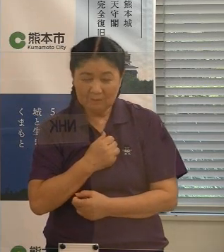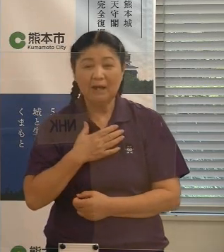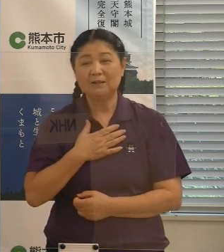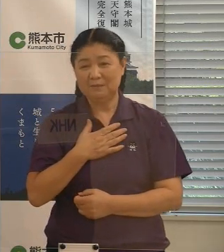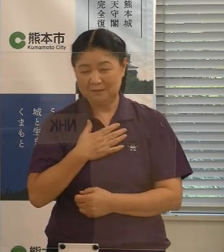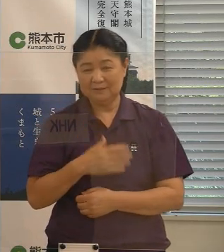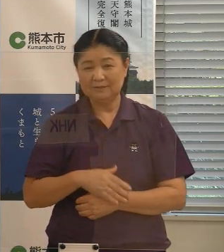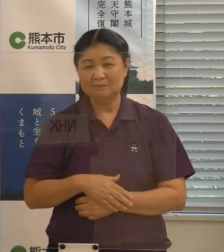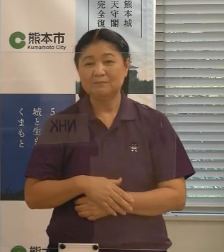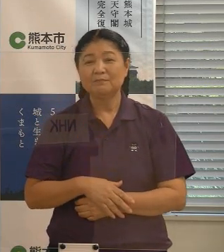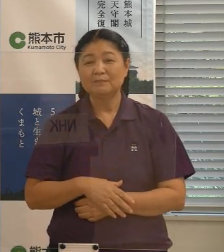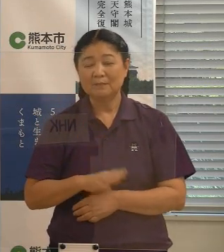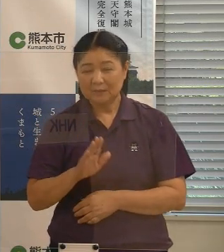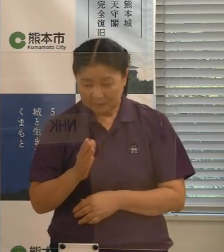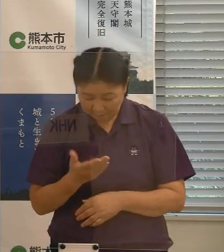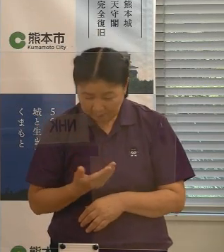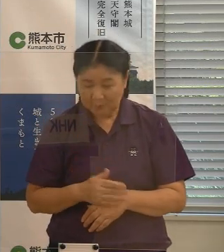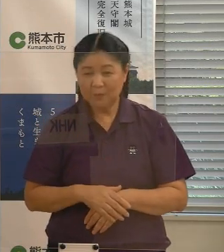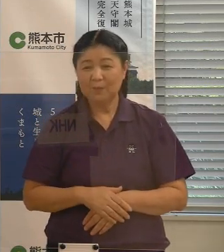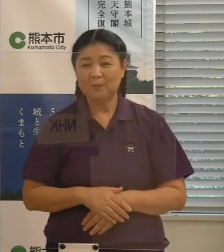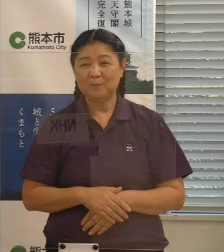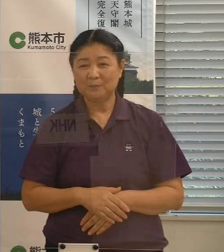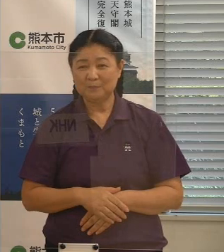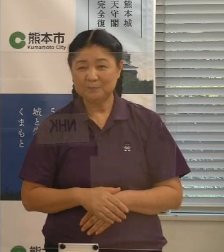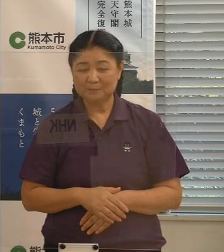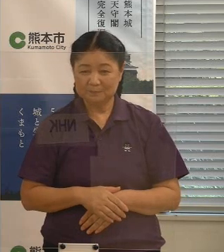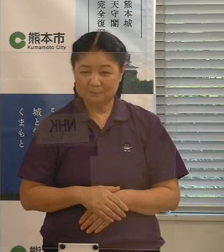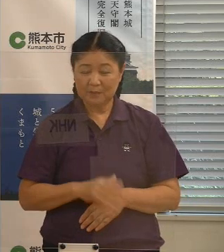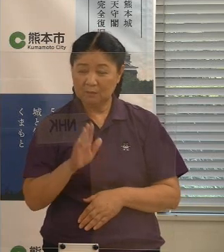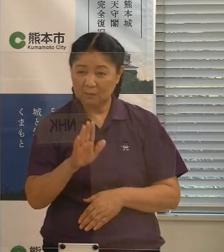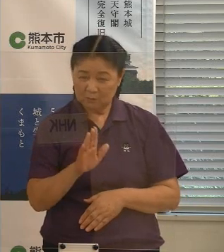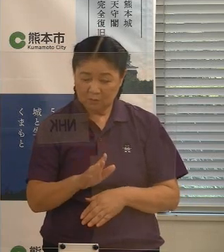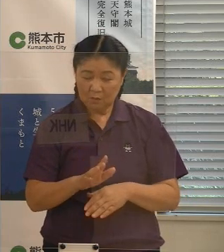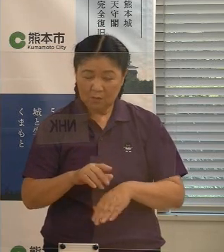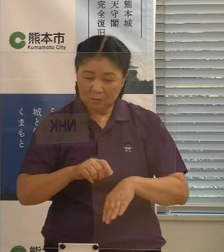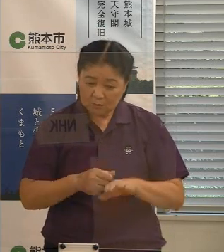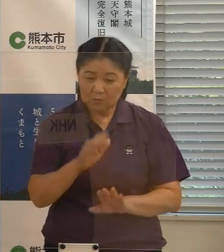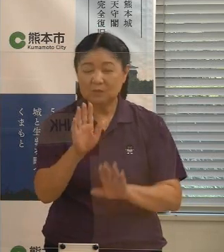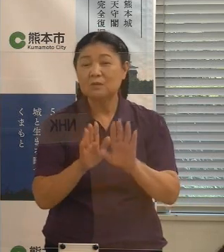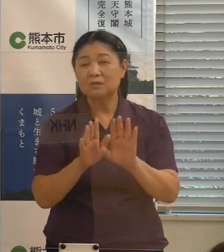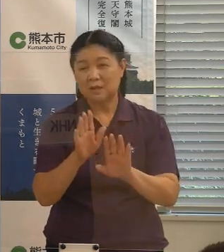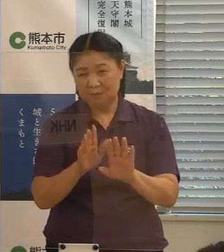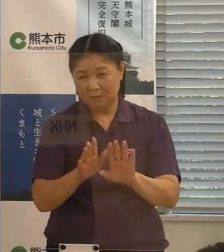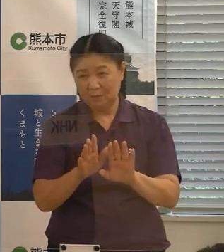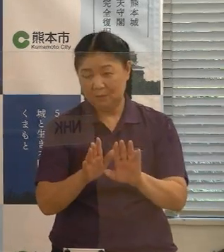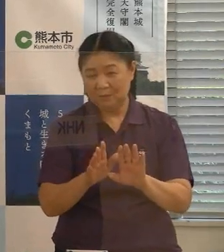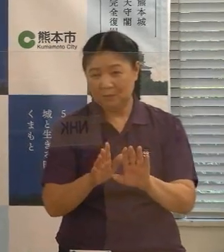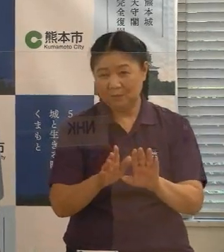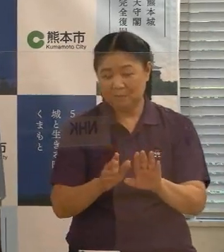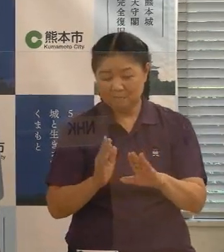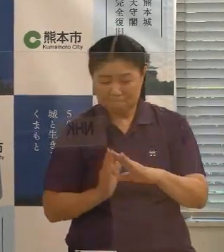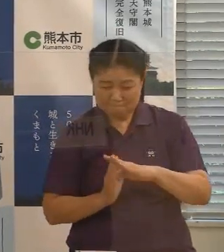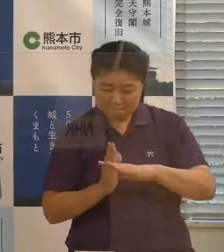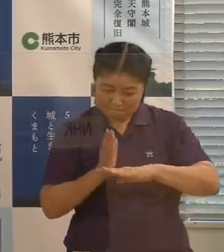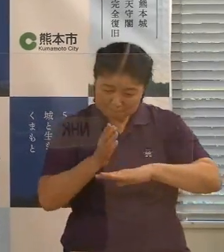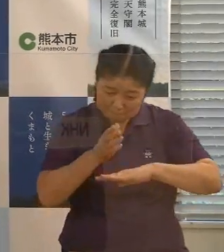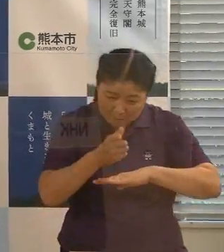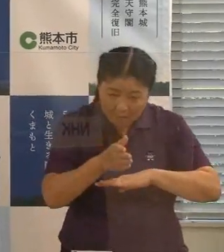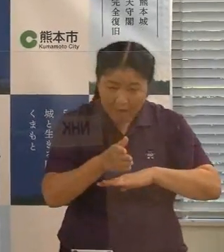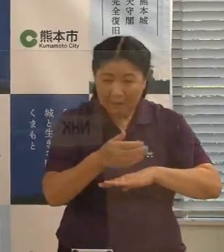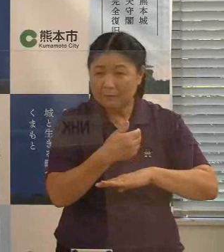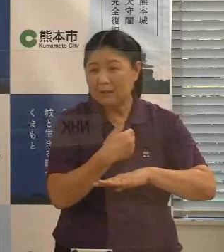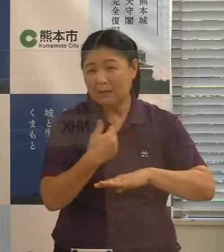でですね、感じておられるかというふうに思いますが、この厳しいこの苦境をですね、乗り越えていくため